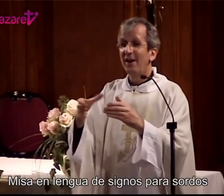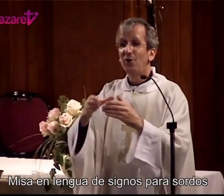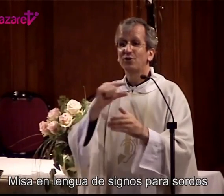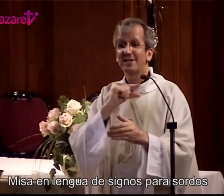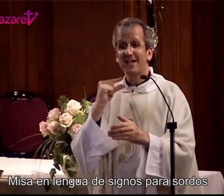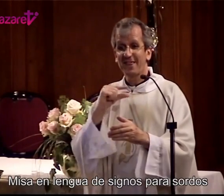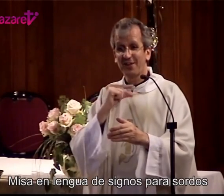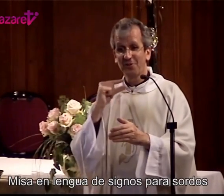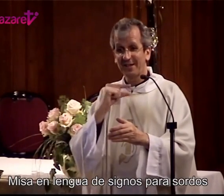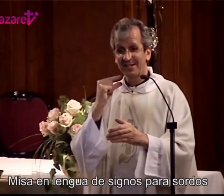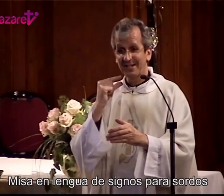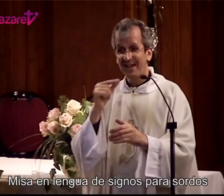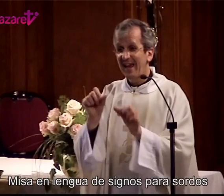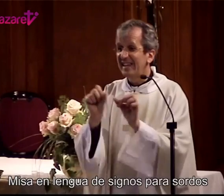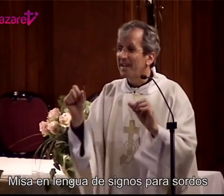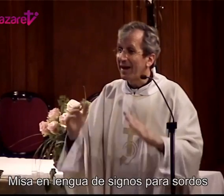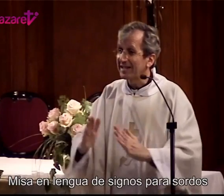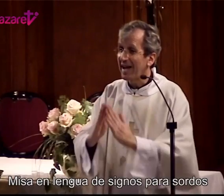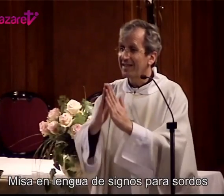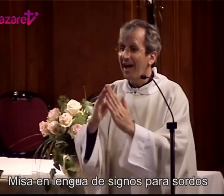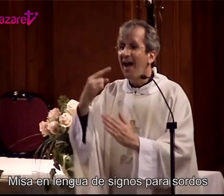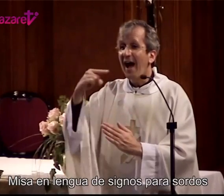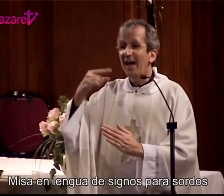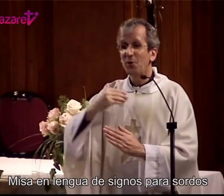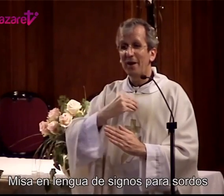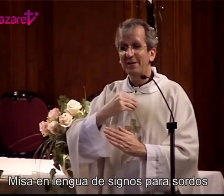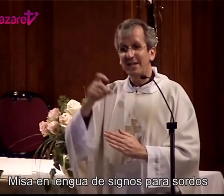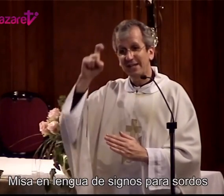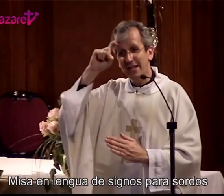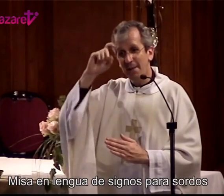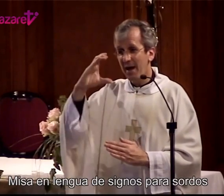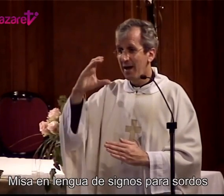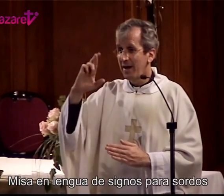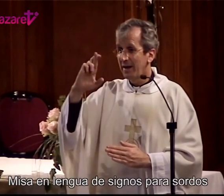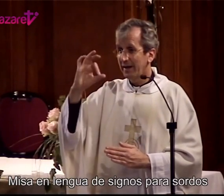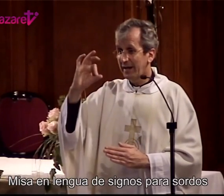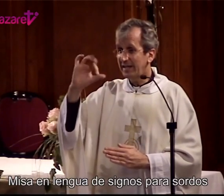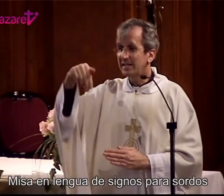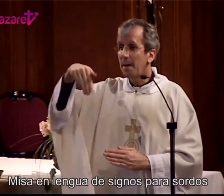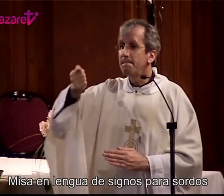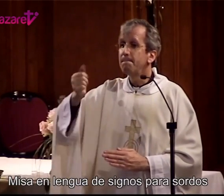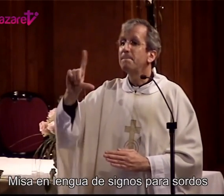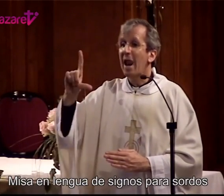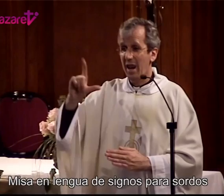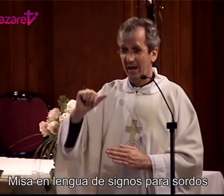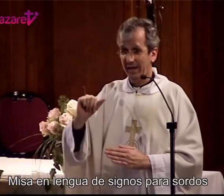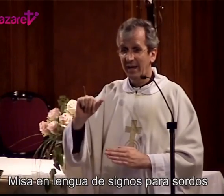los sacerdotes, en Semana Santa, hay una misa que se llama Crismal, que es